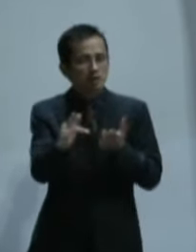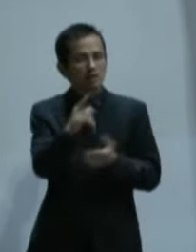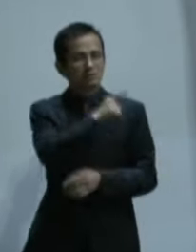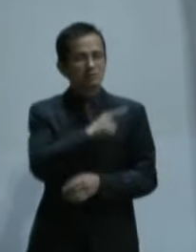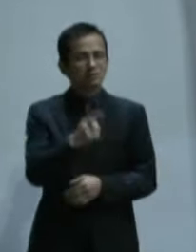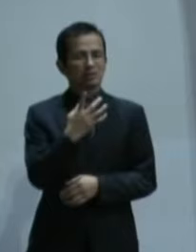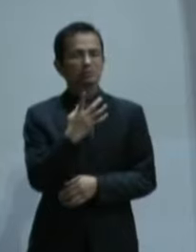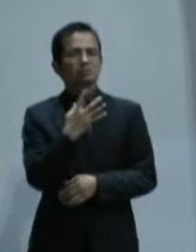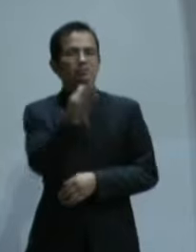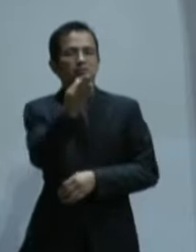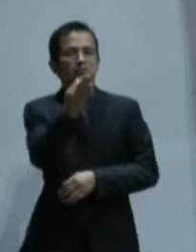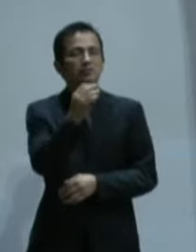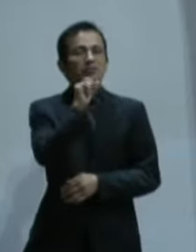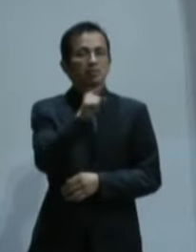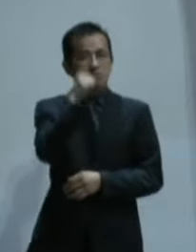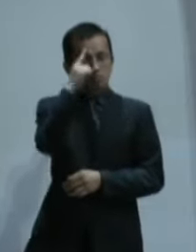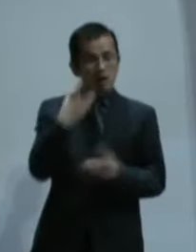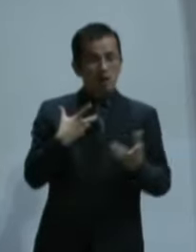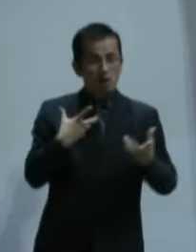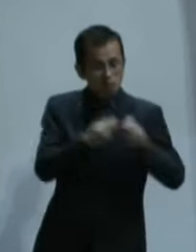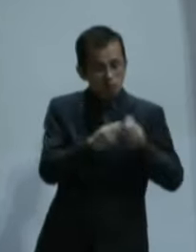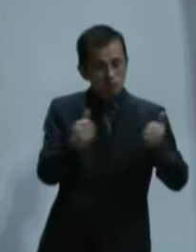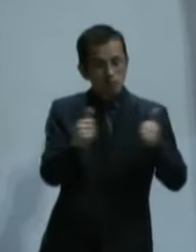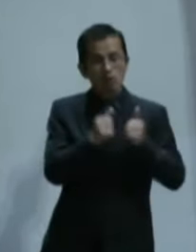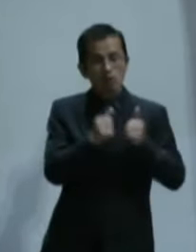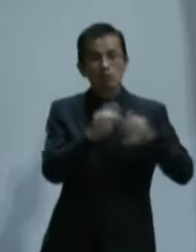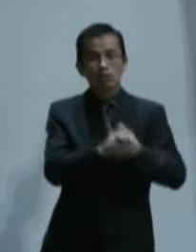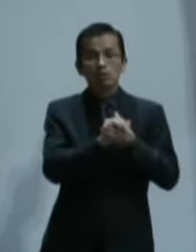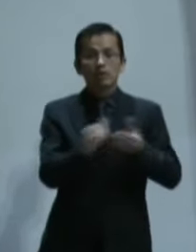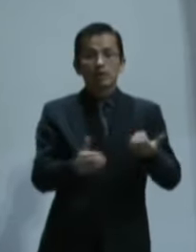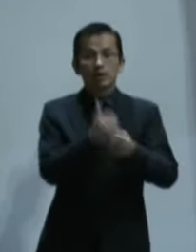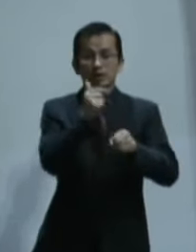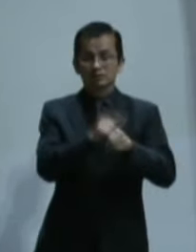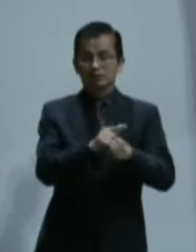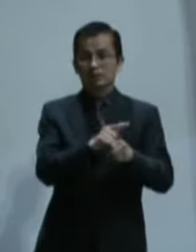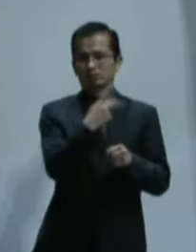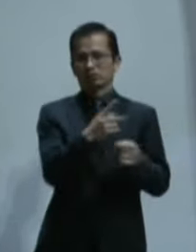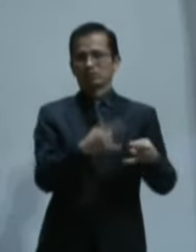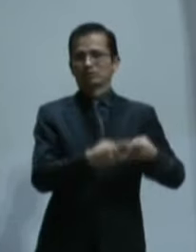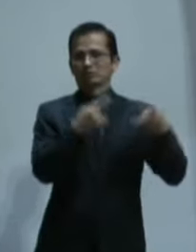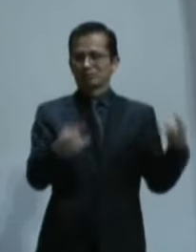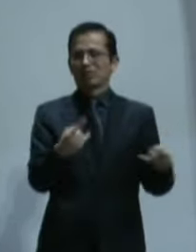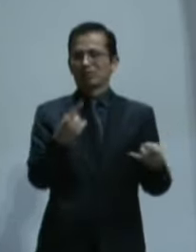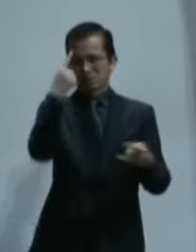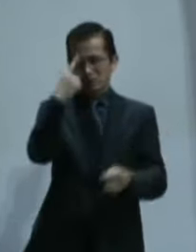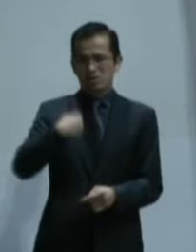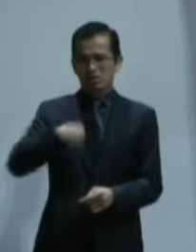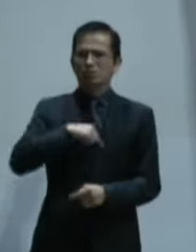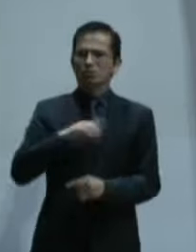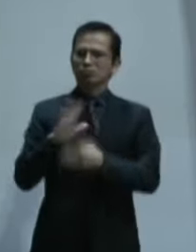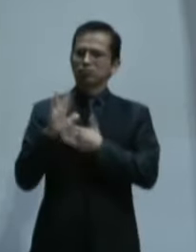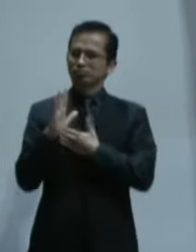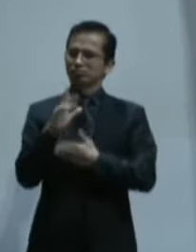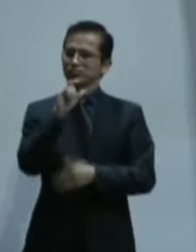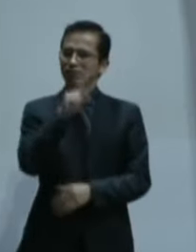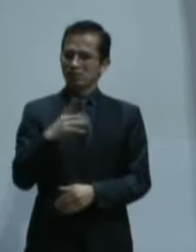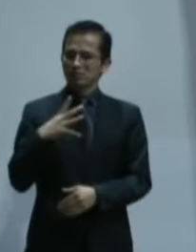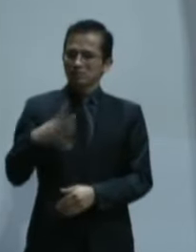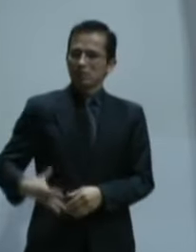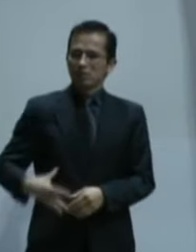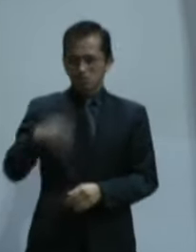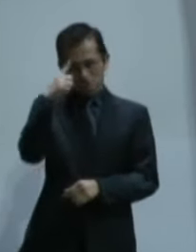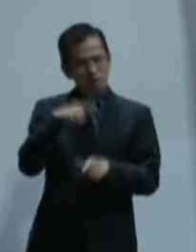por hacernos parte de la historia de la Lotería Nacional lo cual nos honra y nos compromete a seguir trabajando por